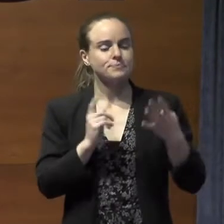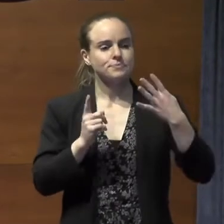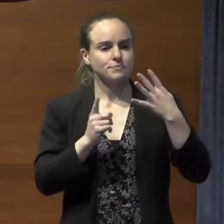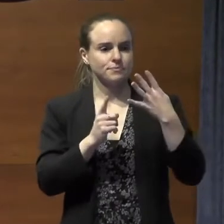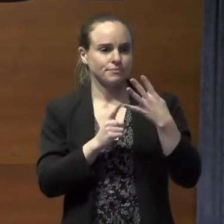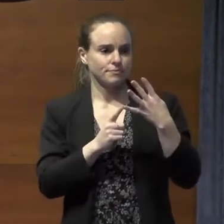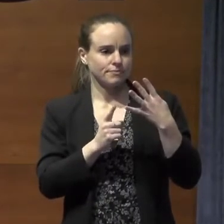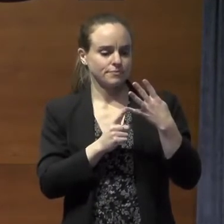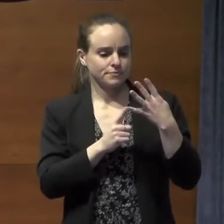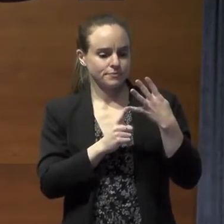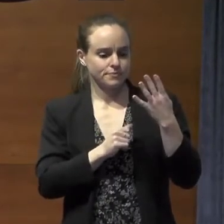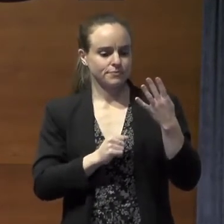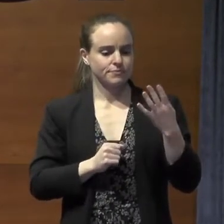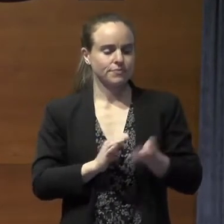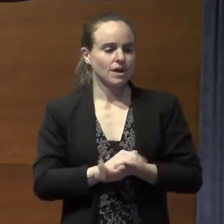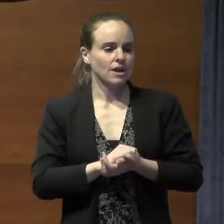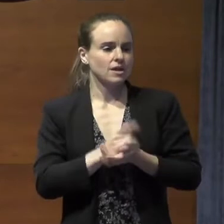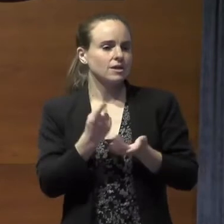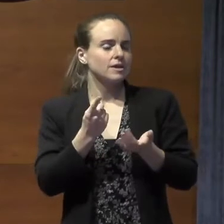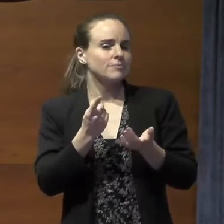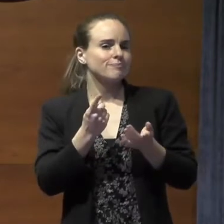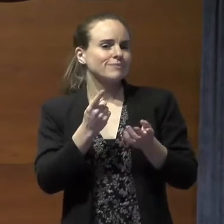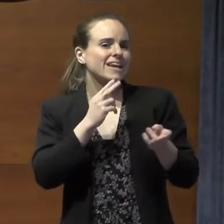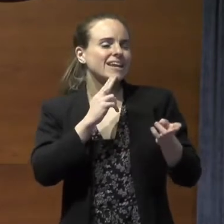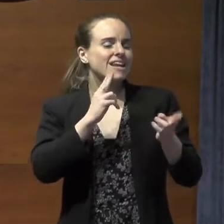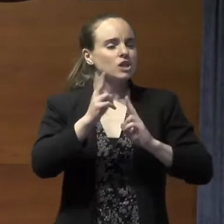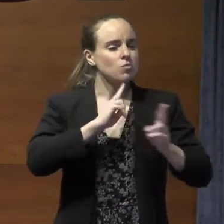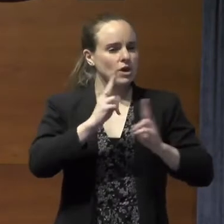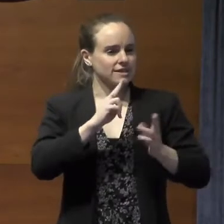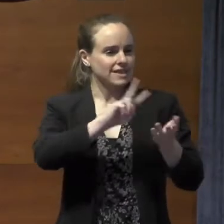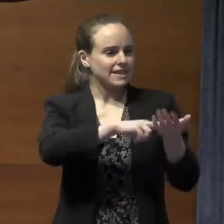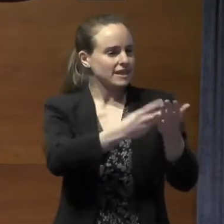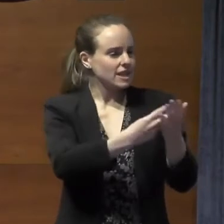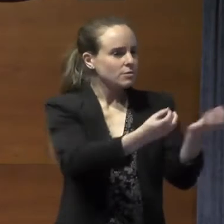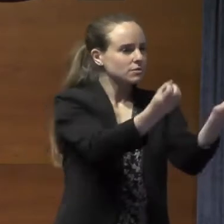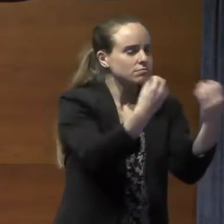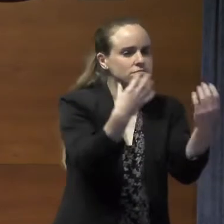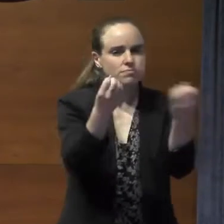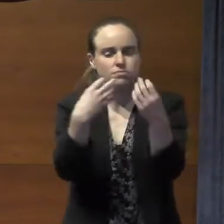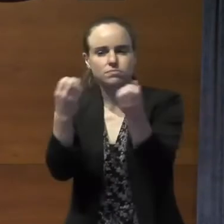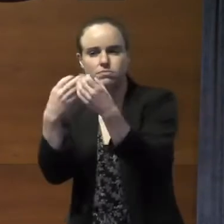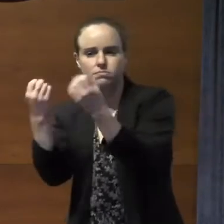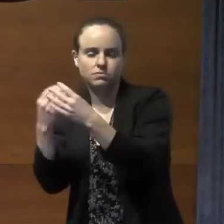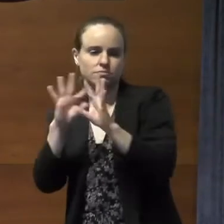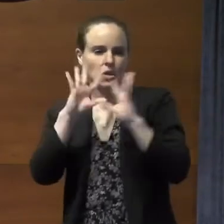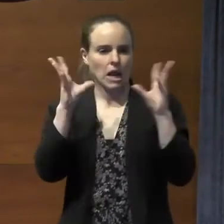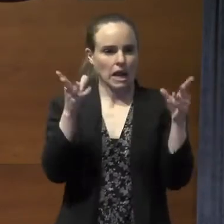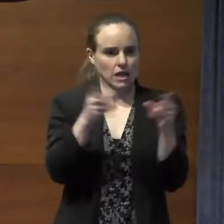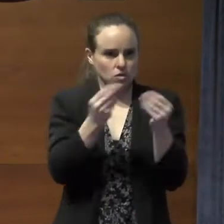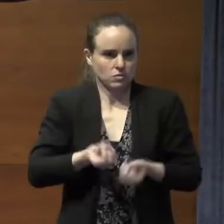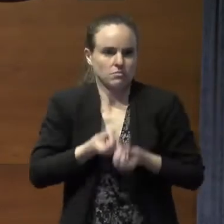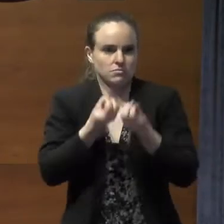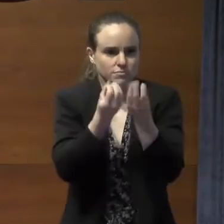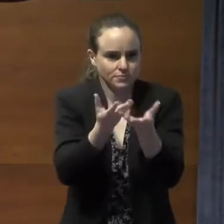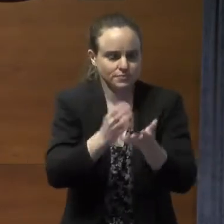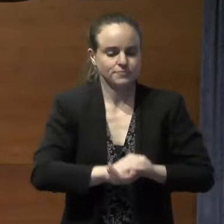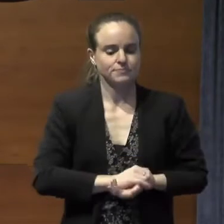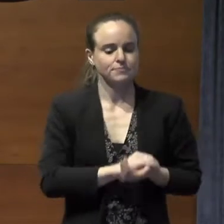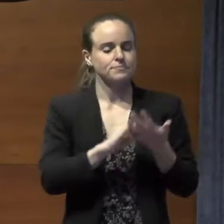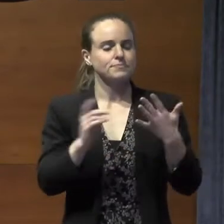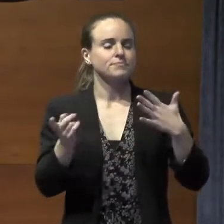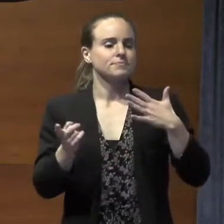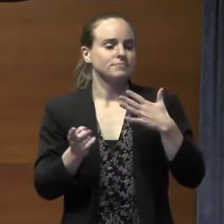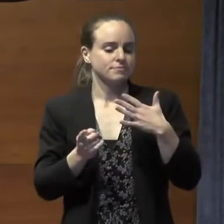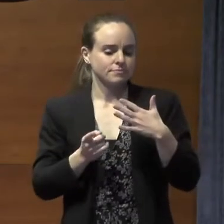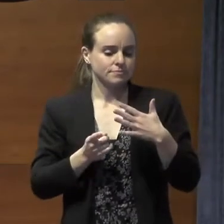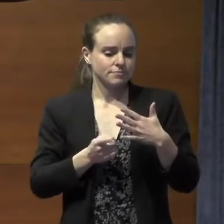lugar, comentamos algunas de las respuestas de intérpretes de lengua de signos. Luego acometemos